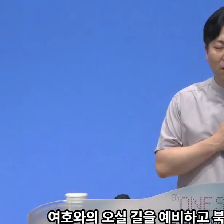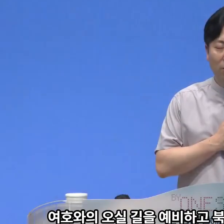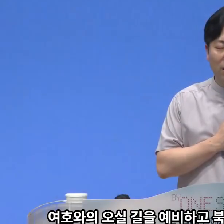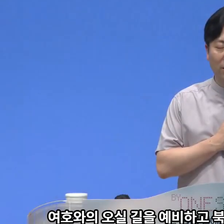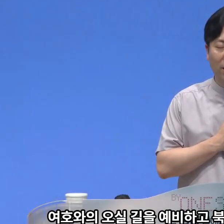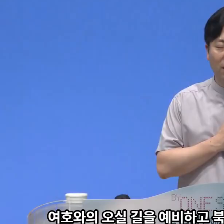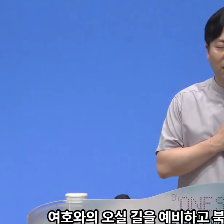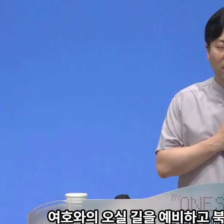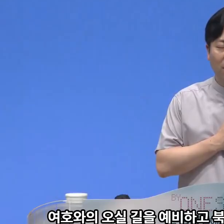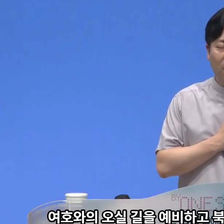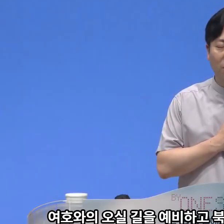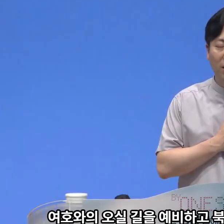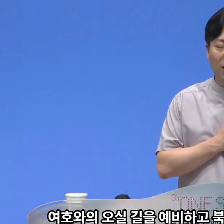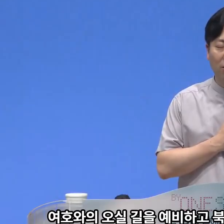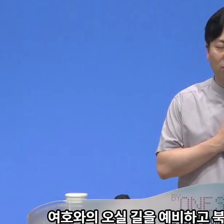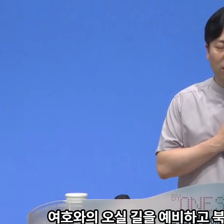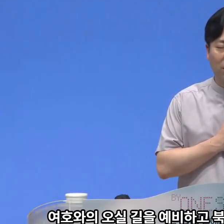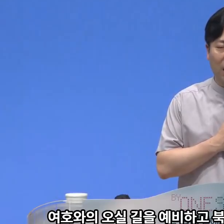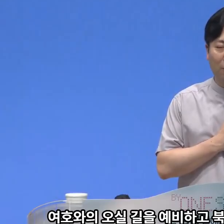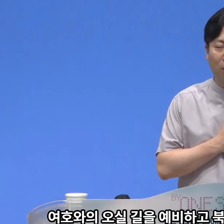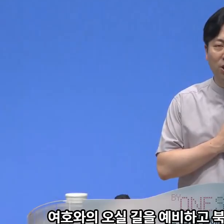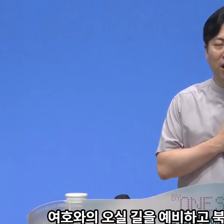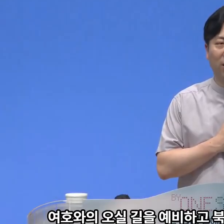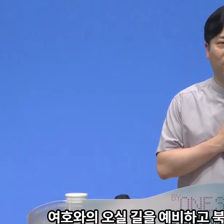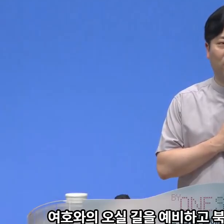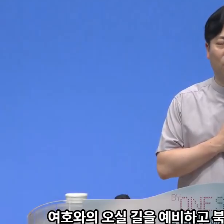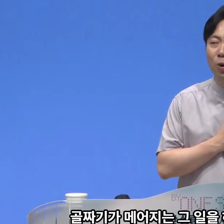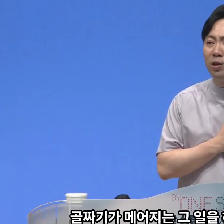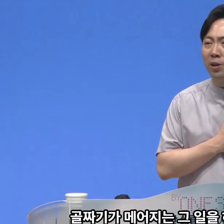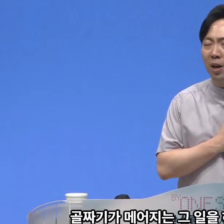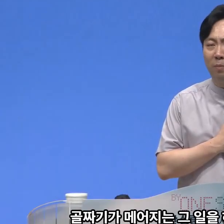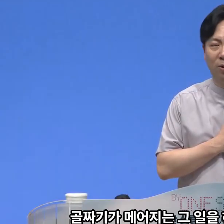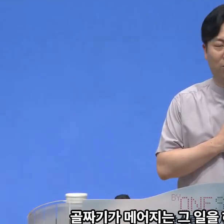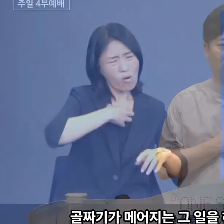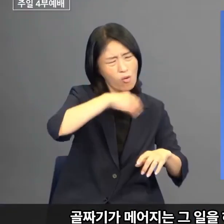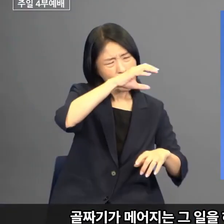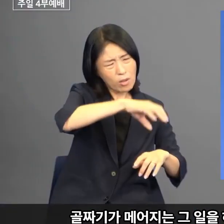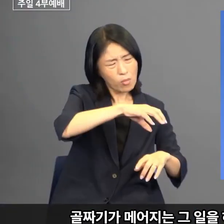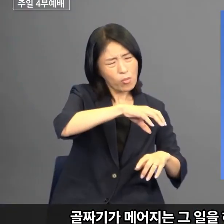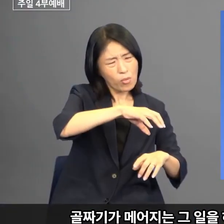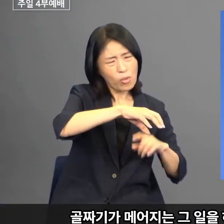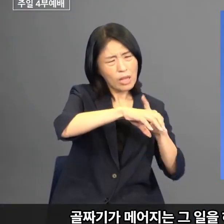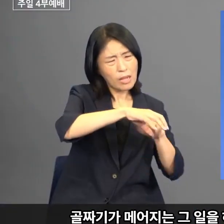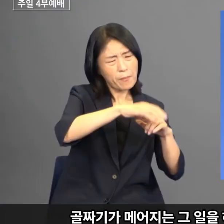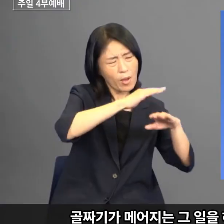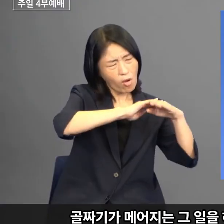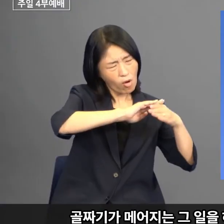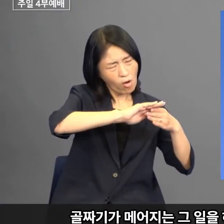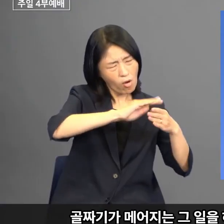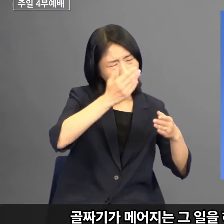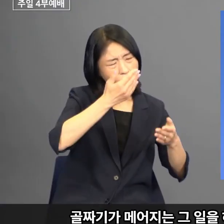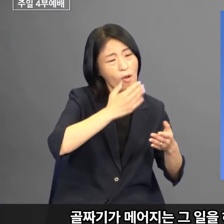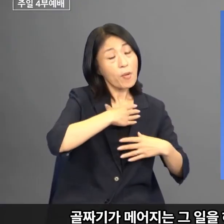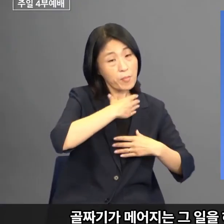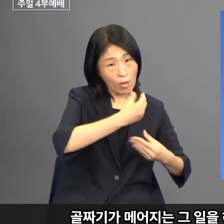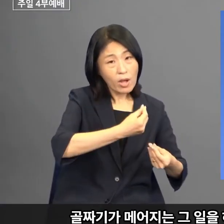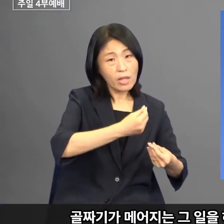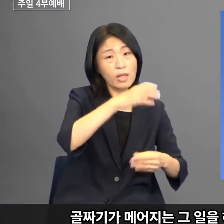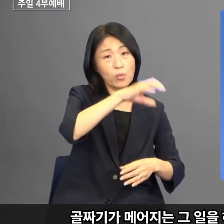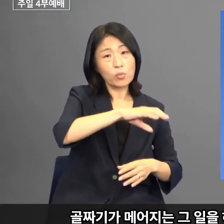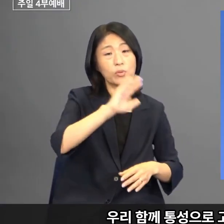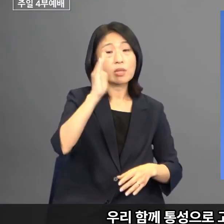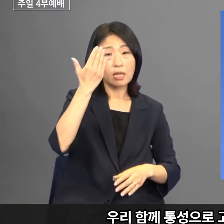예비하고 북한의 험한 산중 다 평지가 되어지고 골짜기가 메어지는 그 일을 하나님 이루게